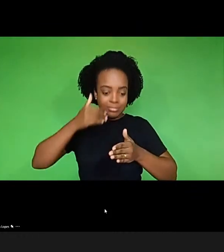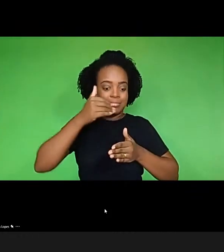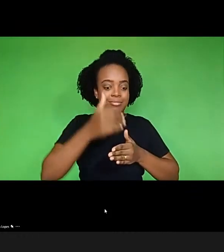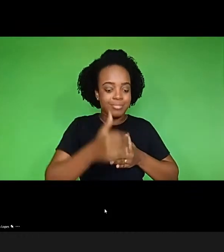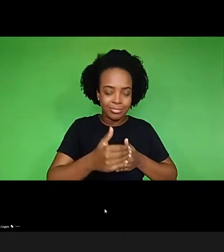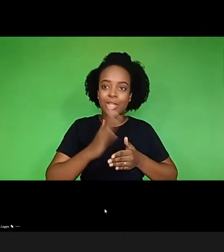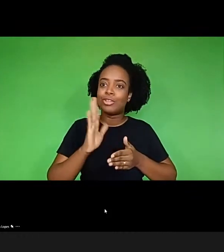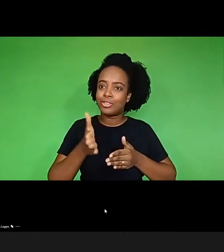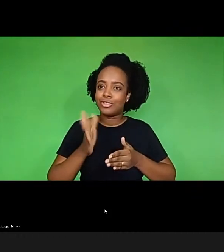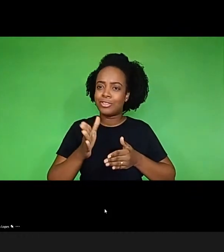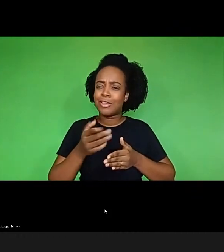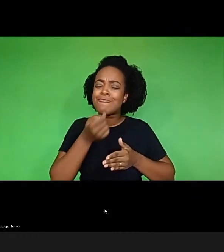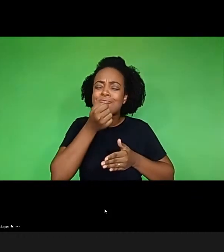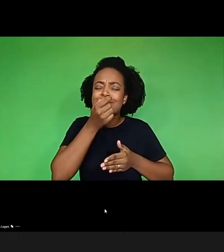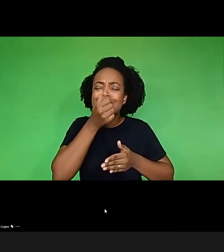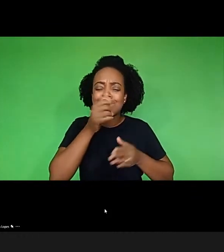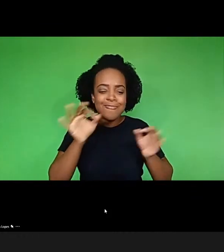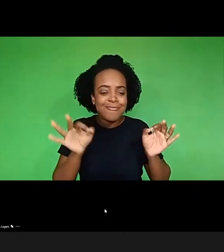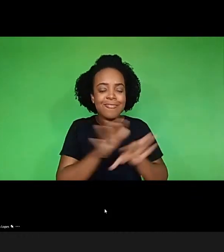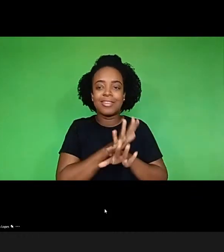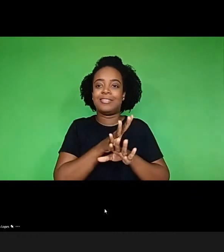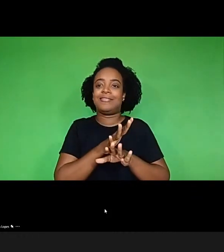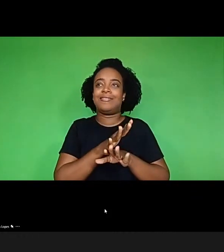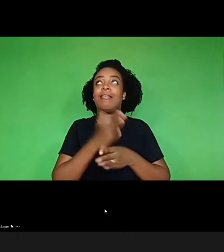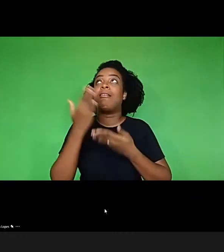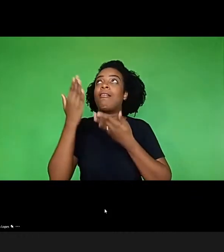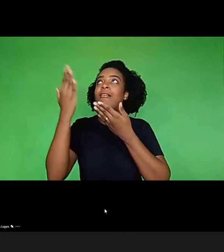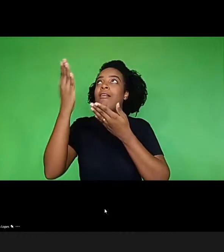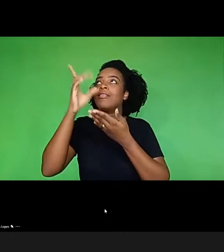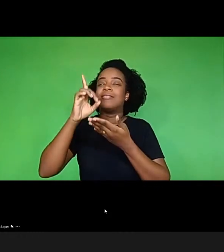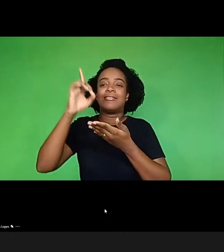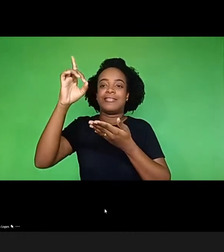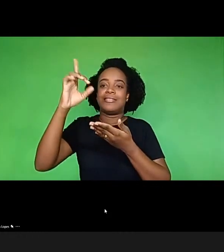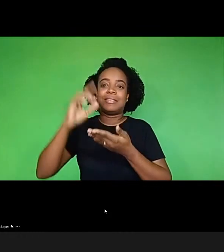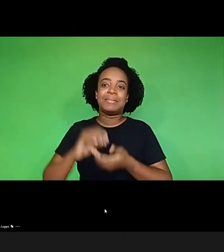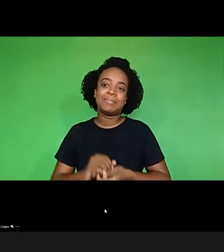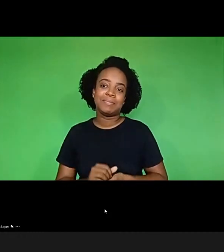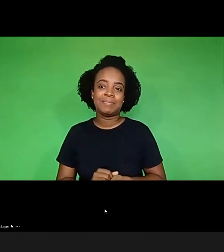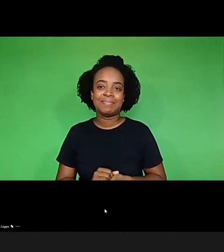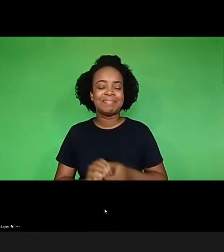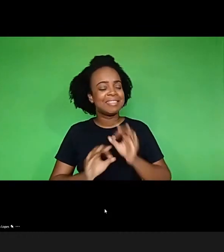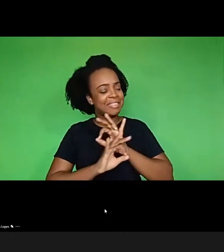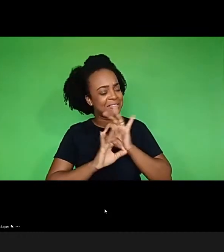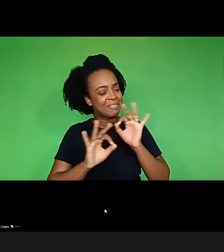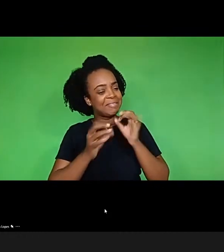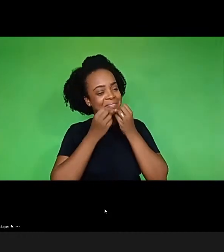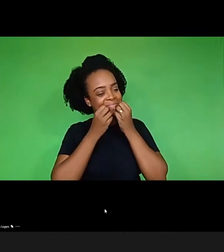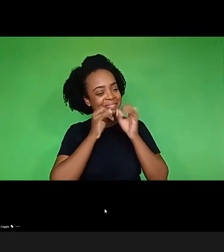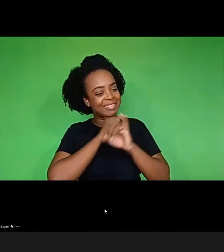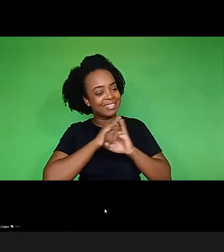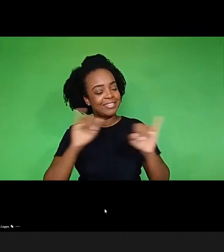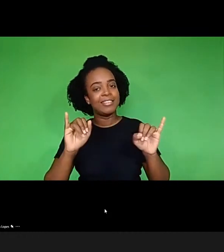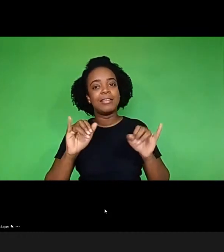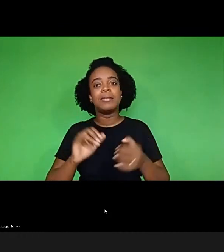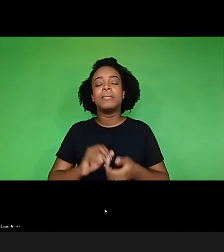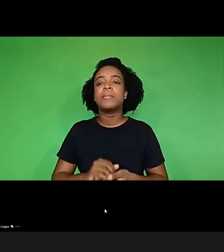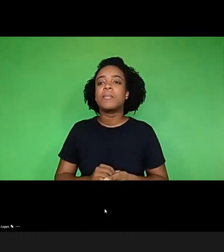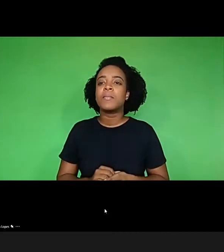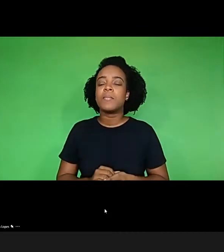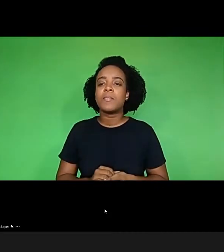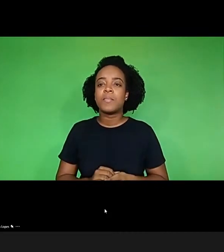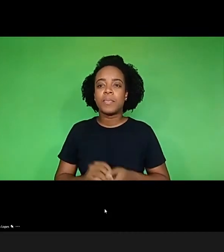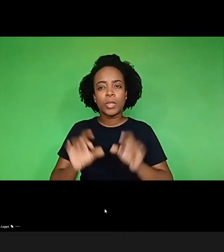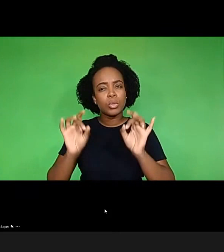pouca coisa mesmo para a gente poder concluir, graças a Deus. Que ótimo, boas notícias. Gente, eu só tenho mais